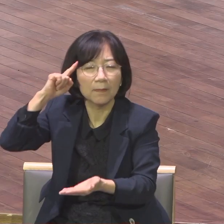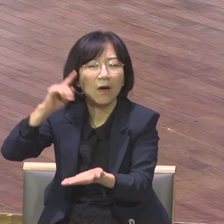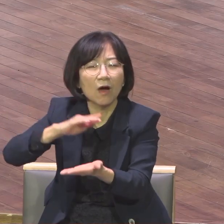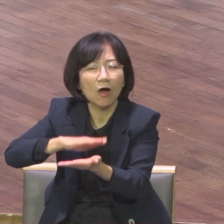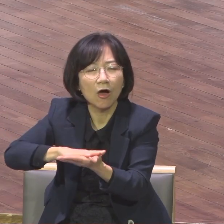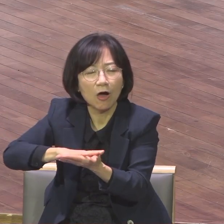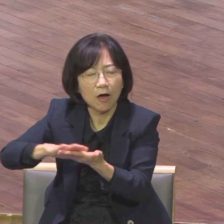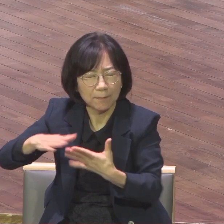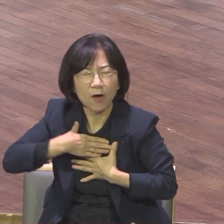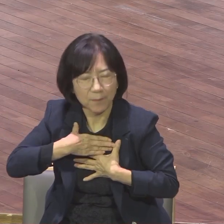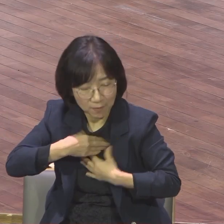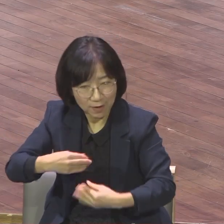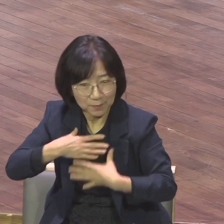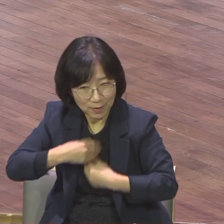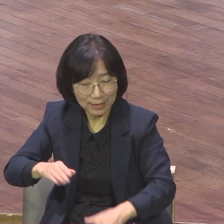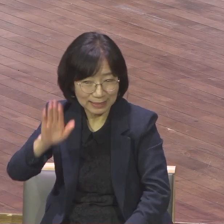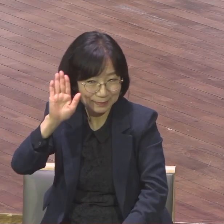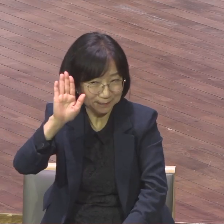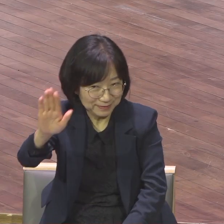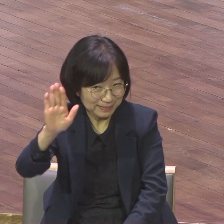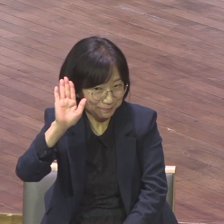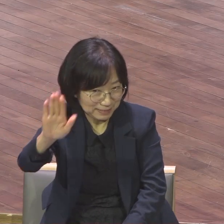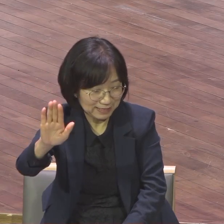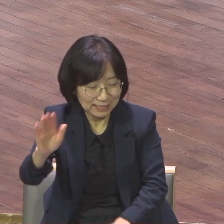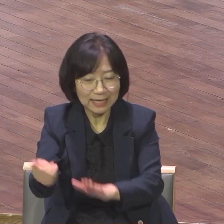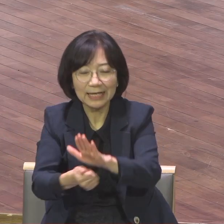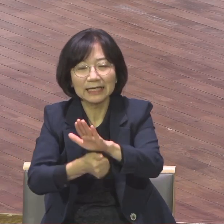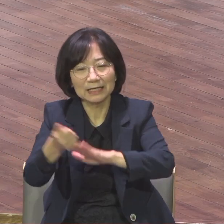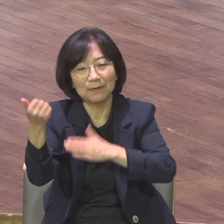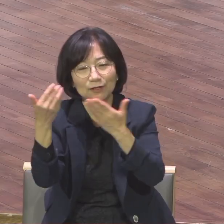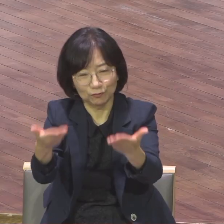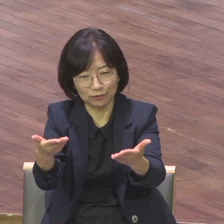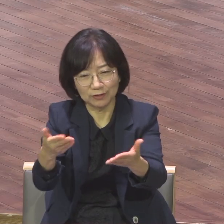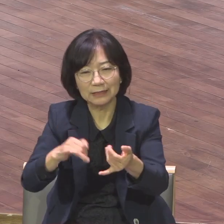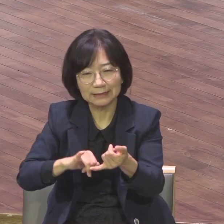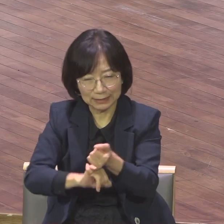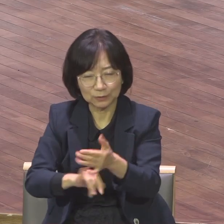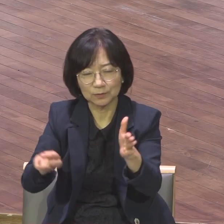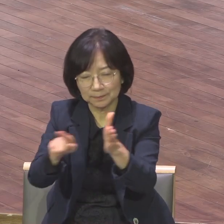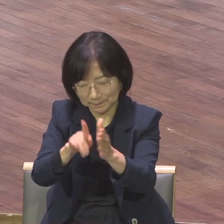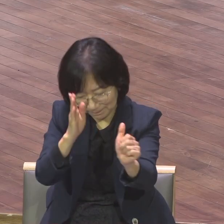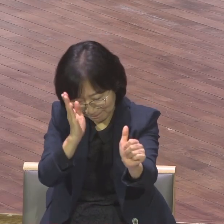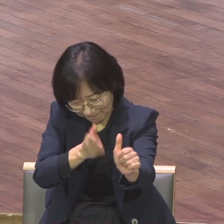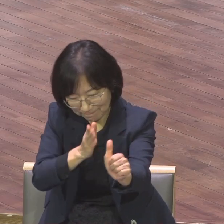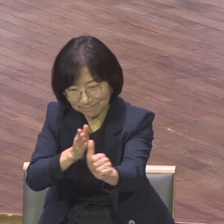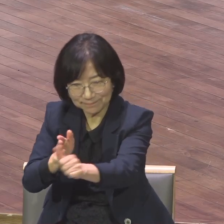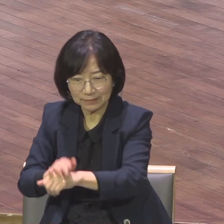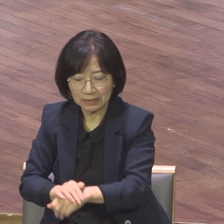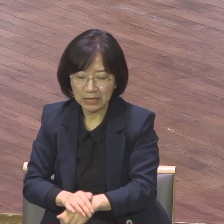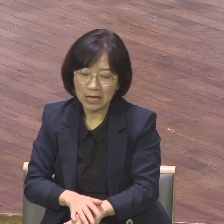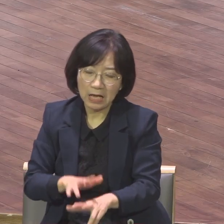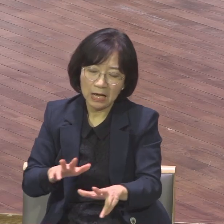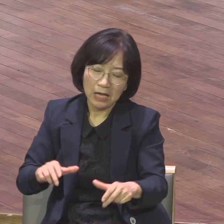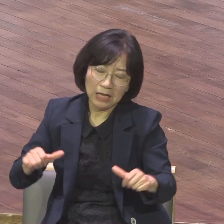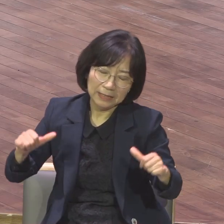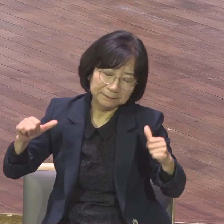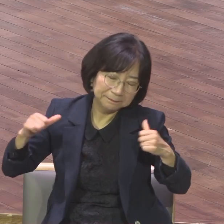장래에 희망을 주는 것이다. 믿으시 바랍니다. 믿으세요. 포기하지